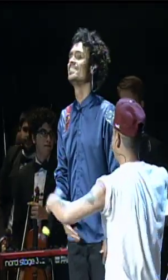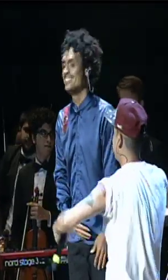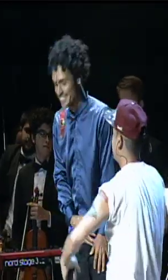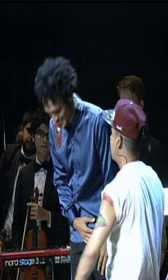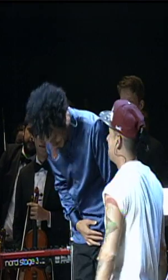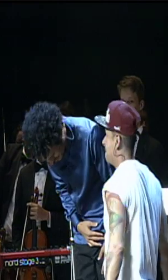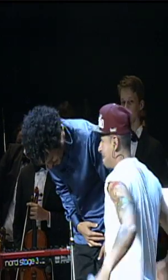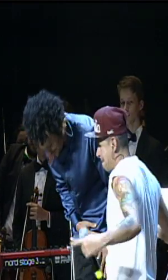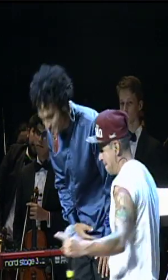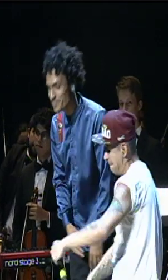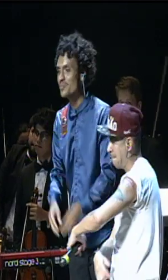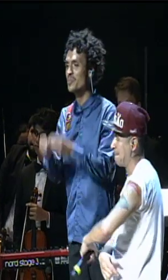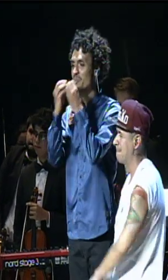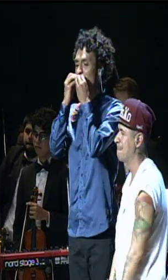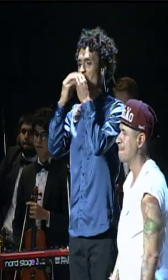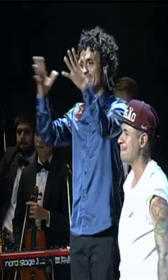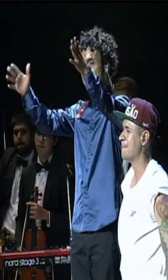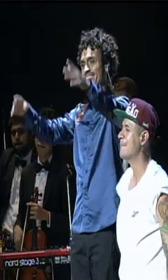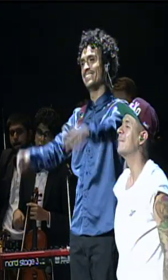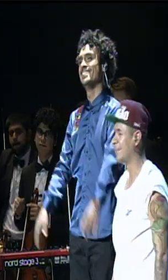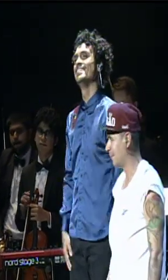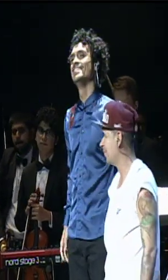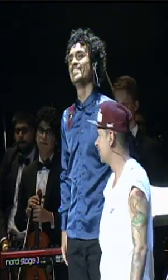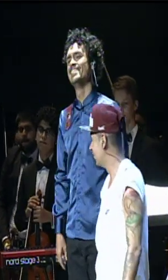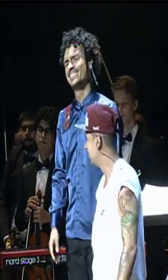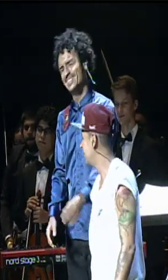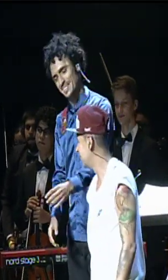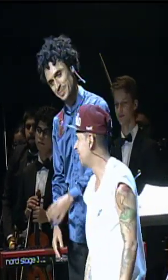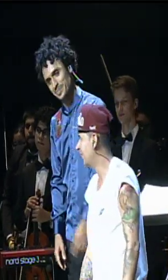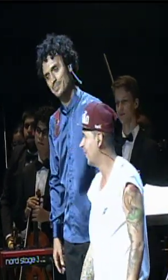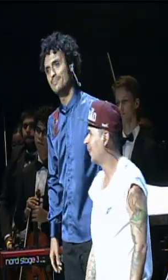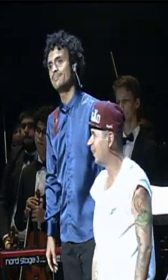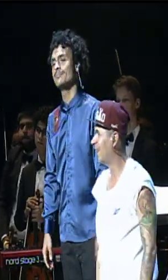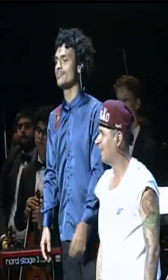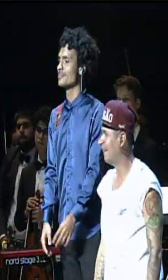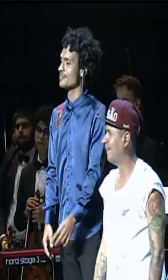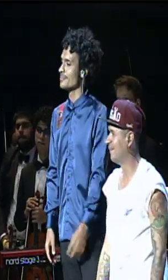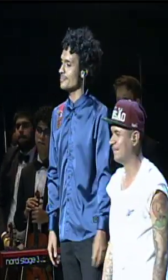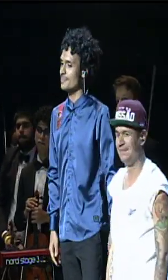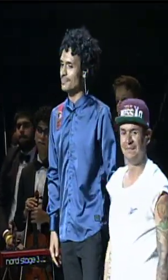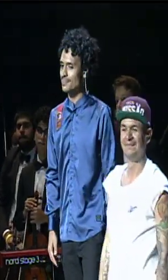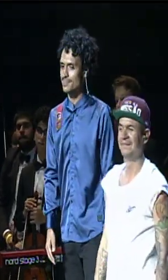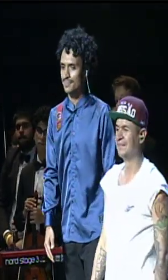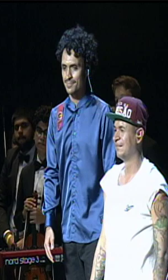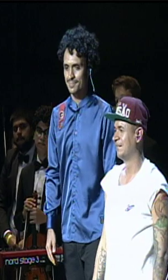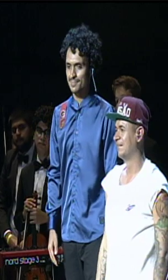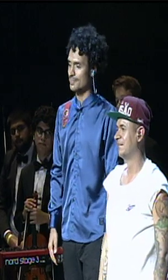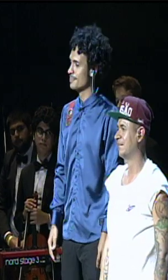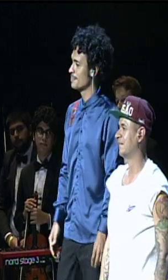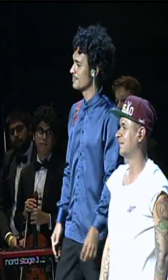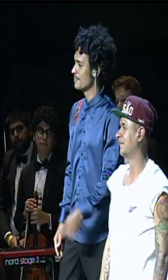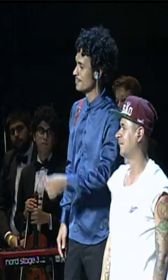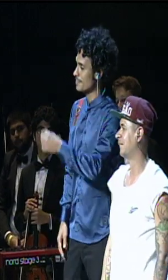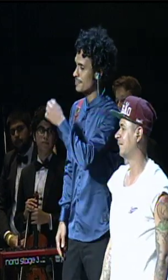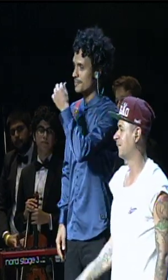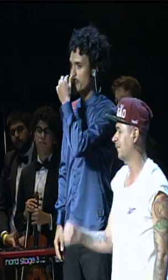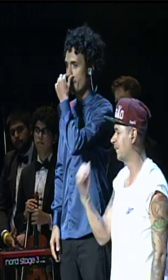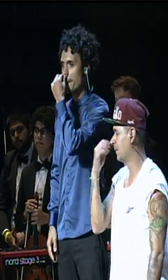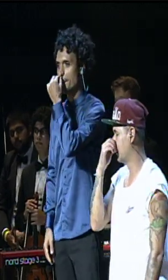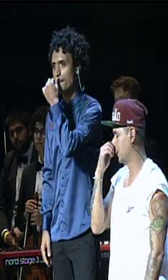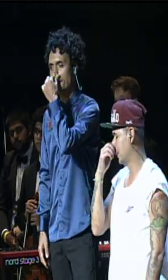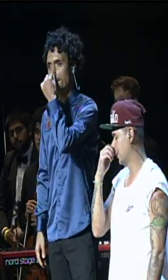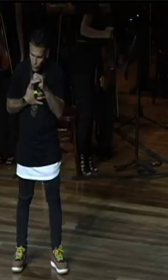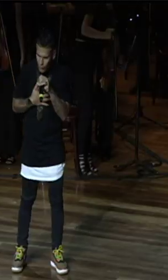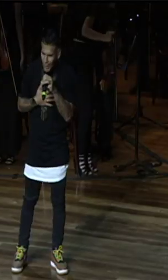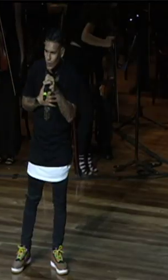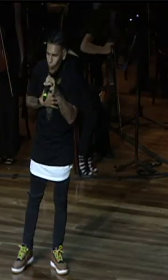Y un orgullo para nosotros poder que copie estas ideas locas que transforman y que hacen un